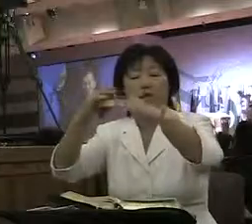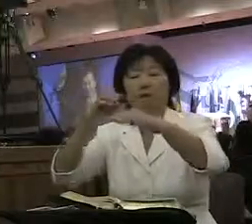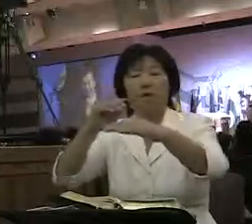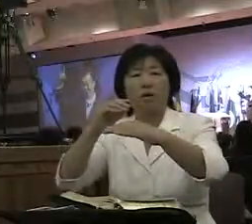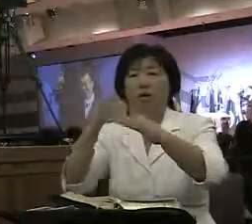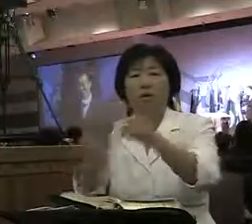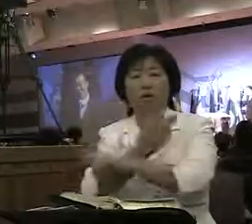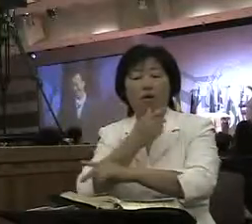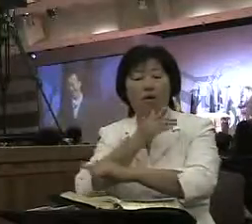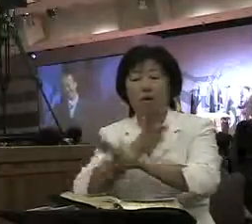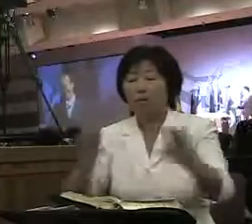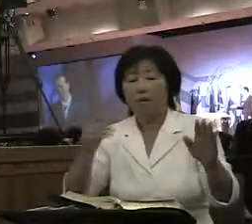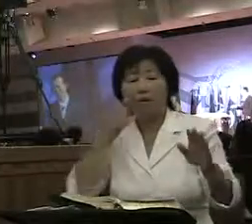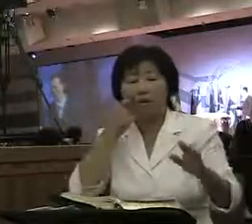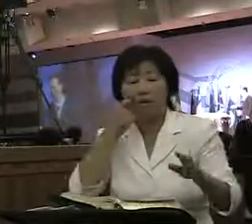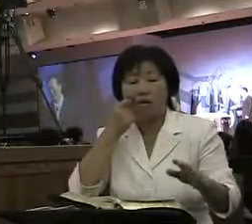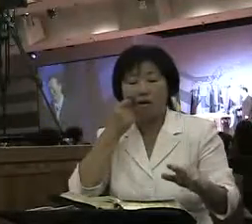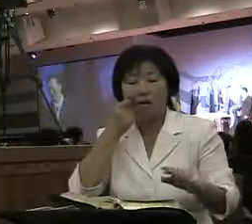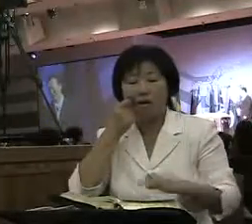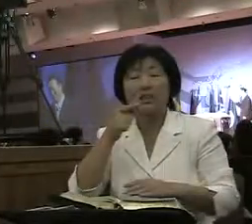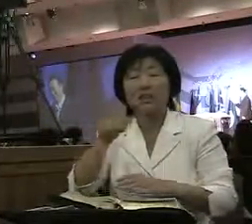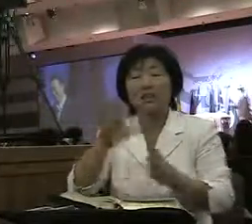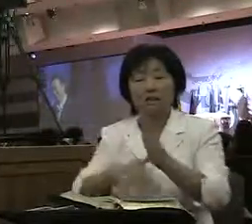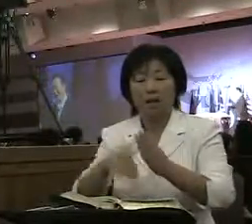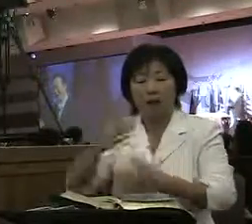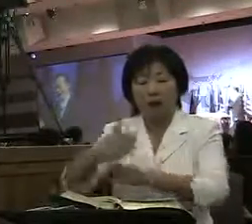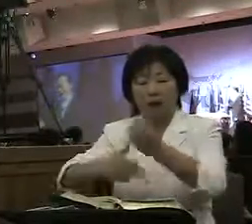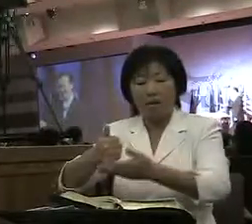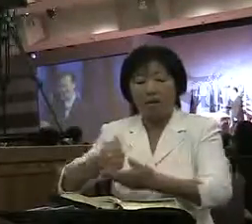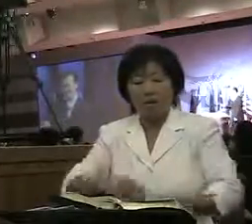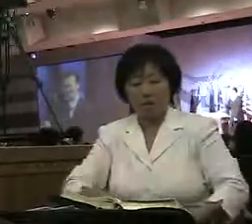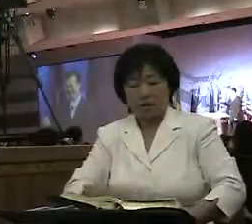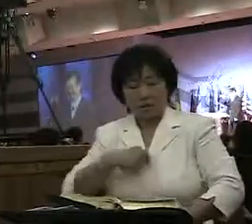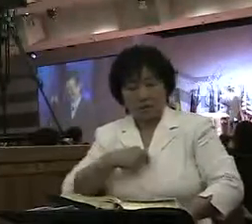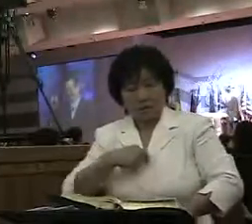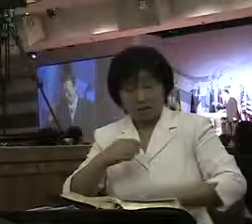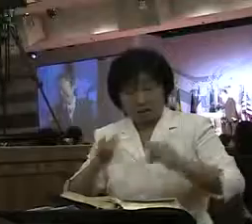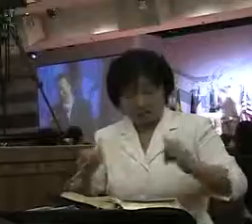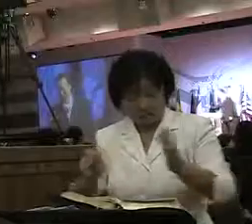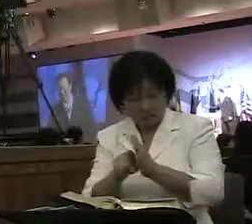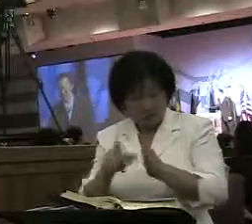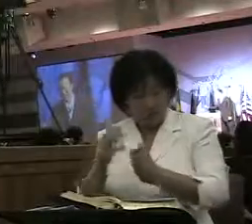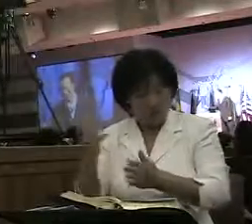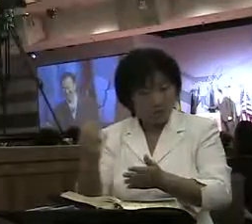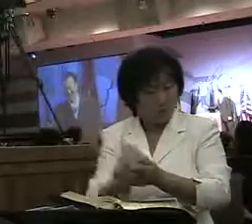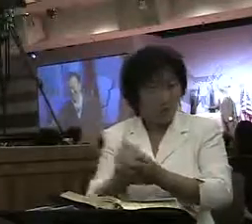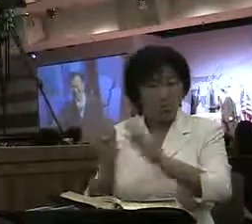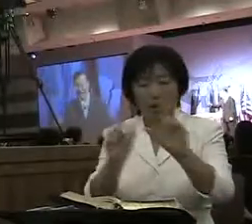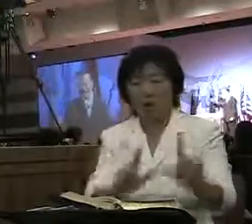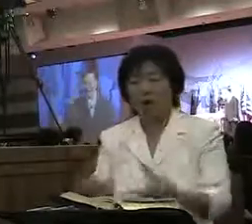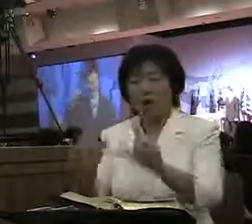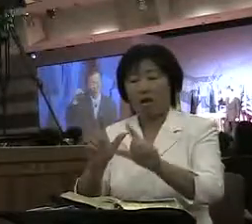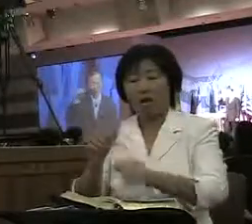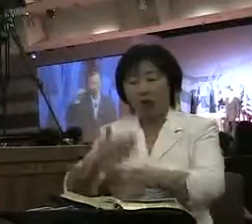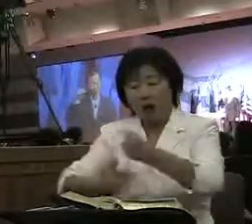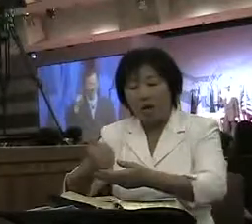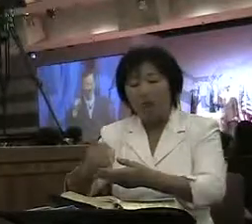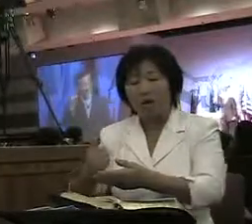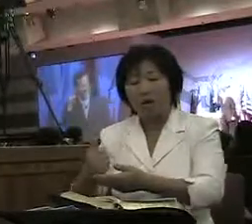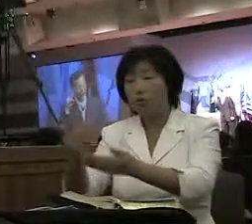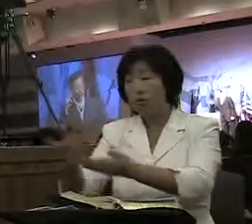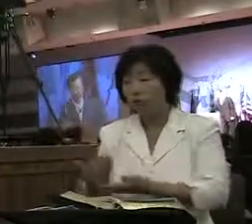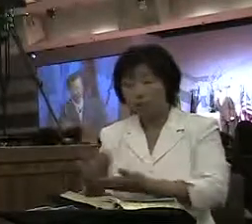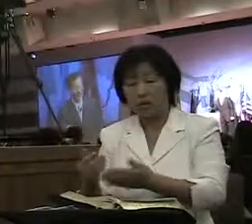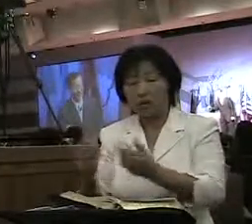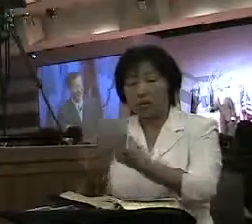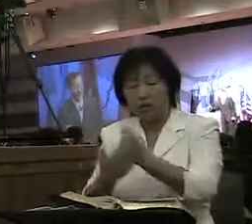그때 하나님이 말씀을 그에게 주시죠. 의인은 믿음으로 말미암아 산다. 믿음으로 말미암아 산다. 하나님의 주시는